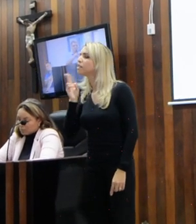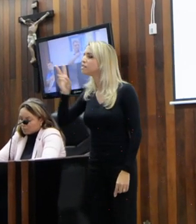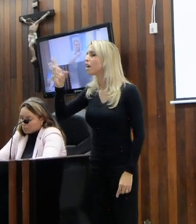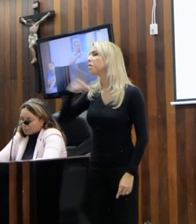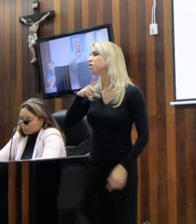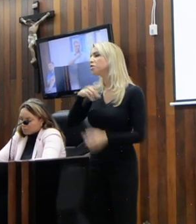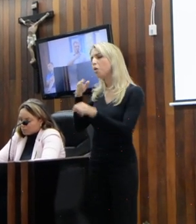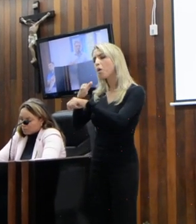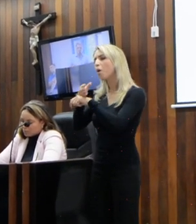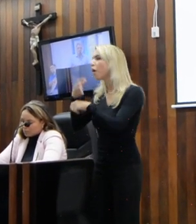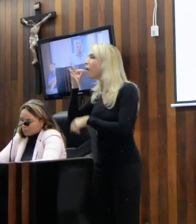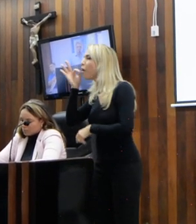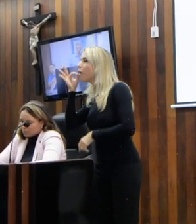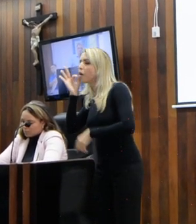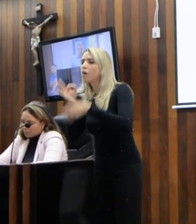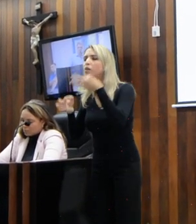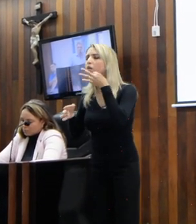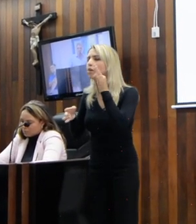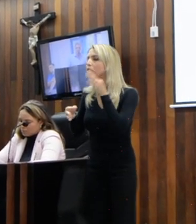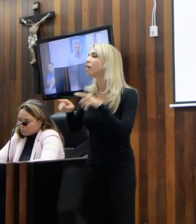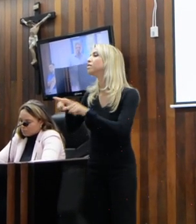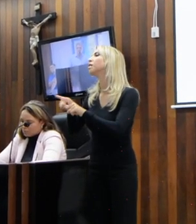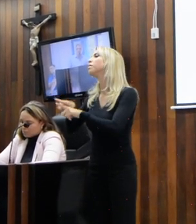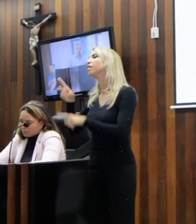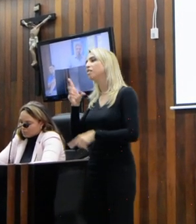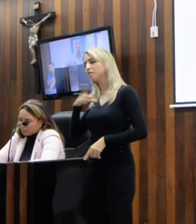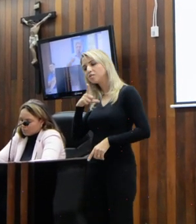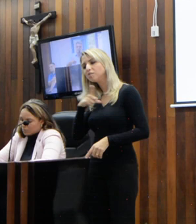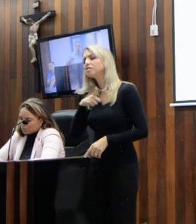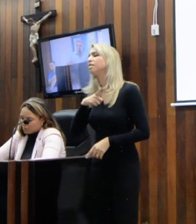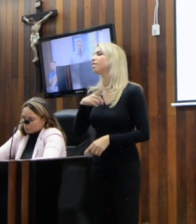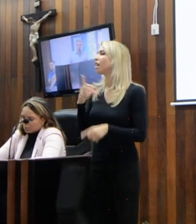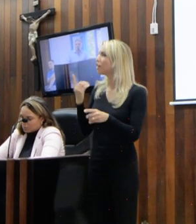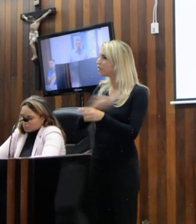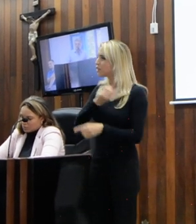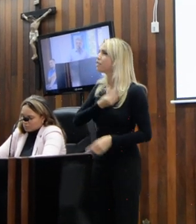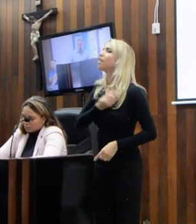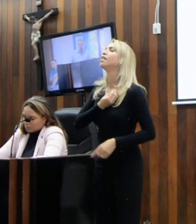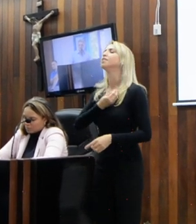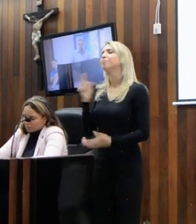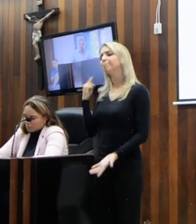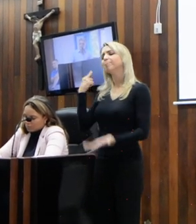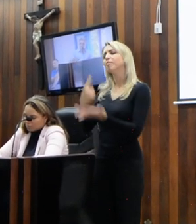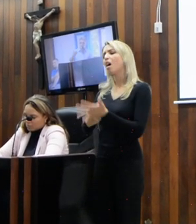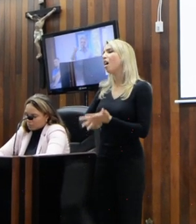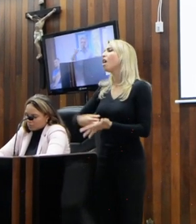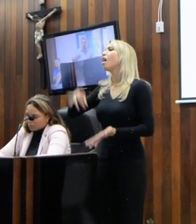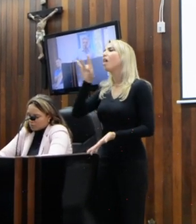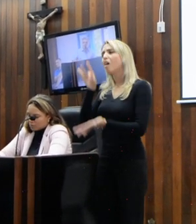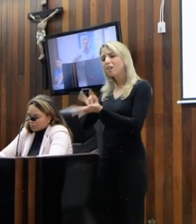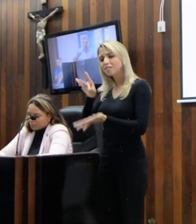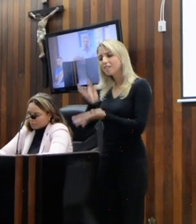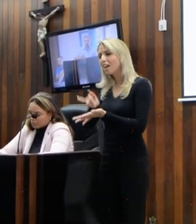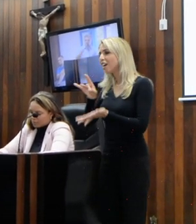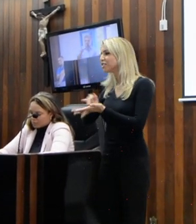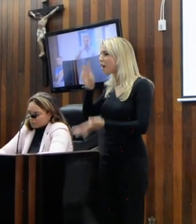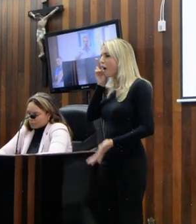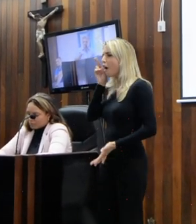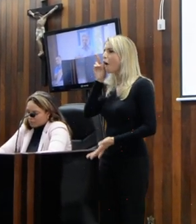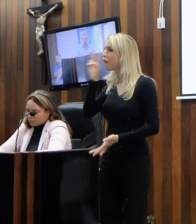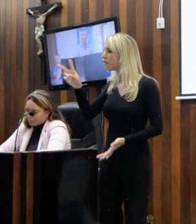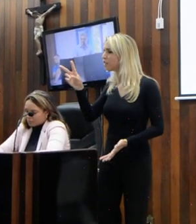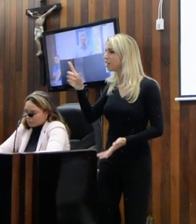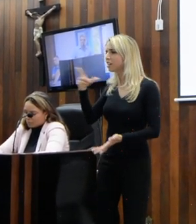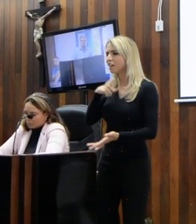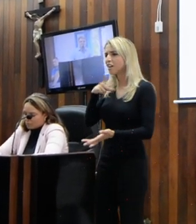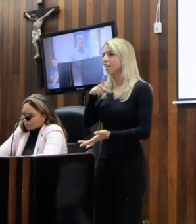Tiazinha? E a gente convivia muito e me marcou muito um dia que ele chegou com uma música escrita num pedacinho